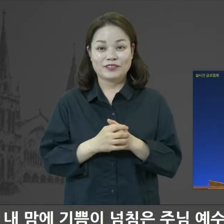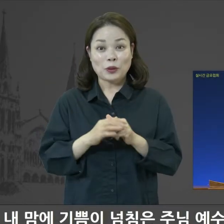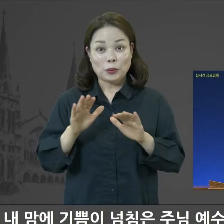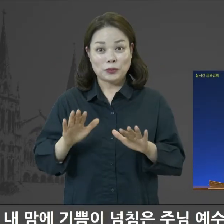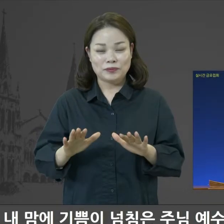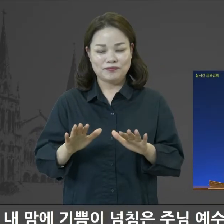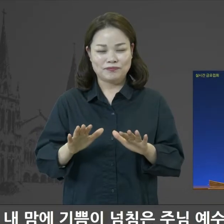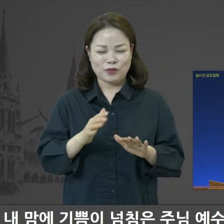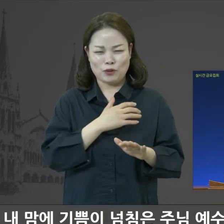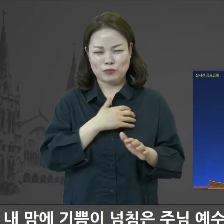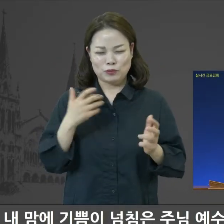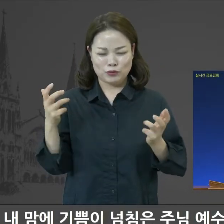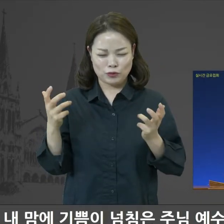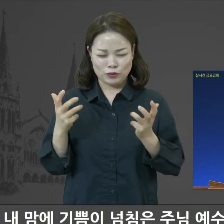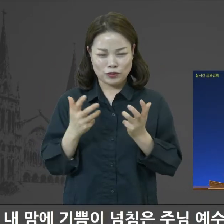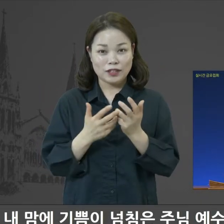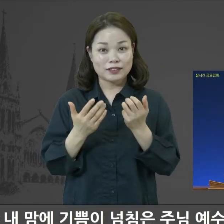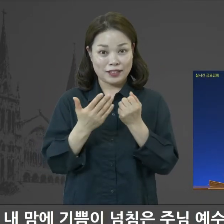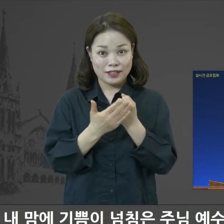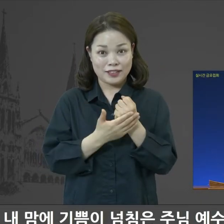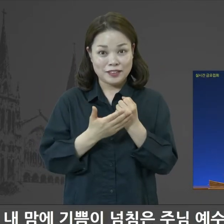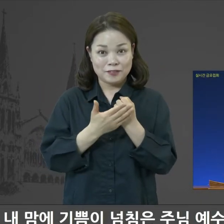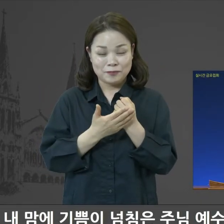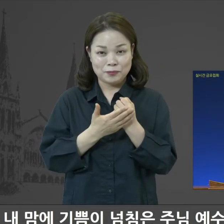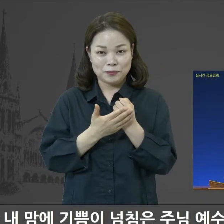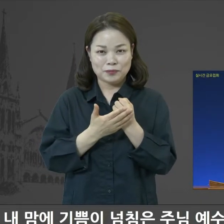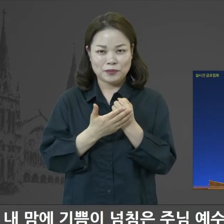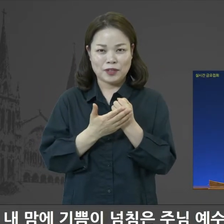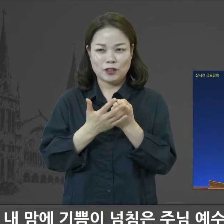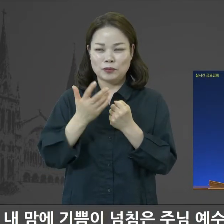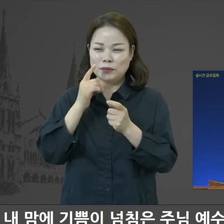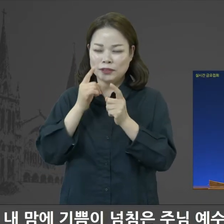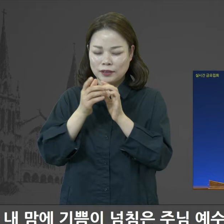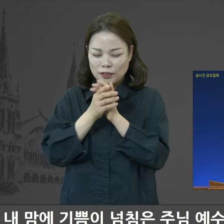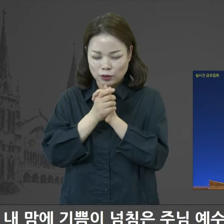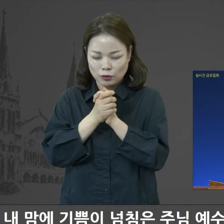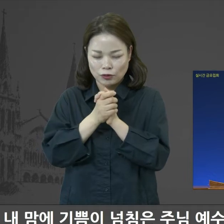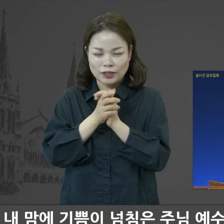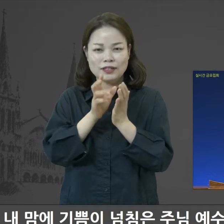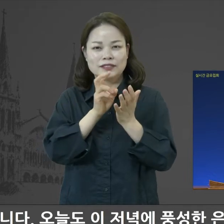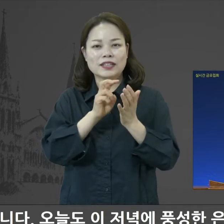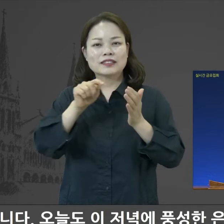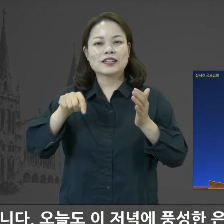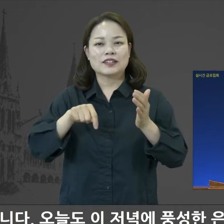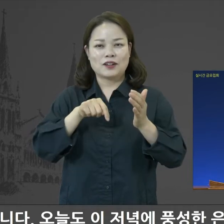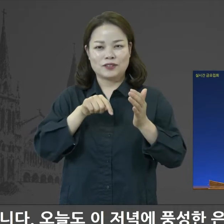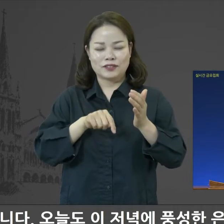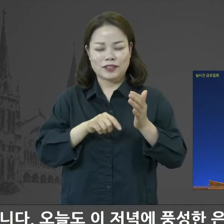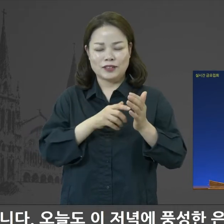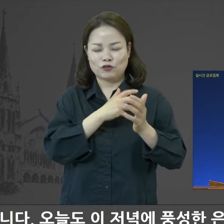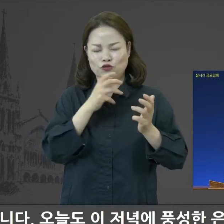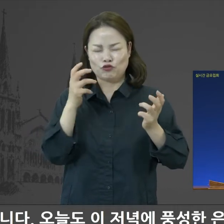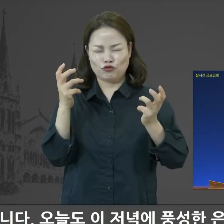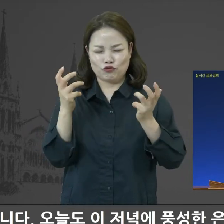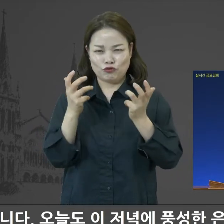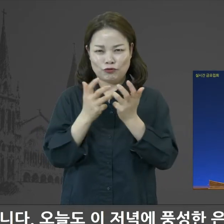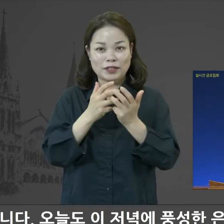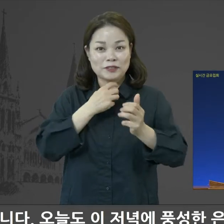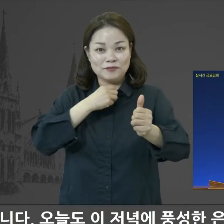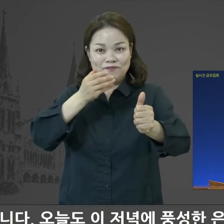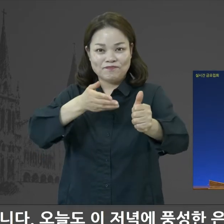오늘도 이 저녁에 풍성한 주님의 은혜가 말씀과 기도 가운데 또 찬양 가운데 넘치기를